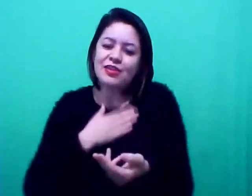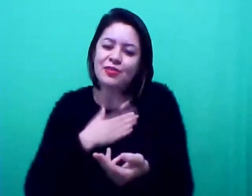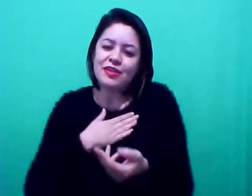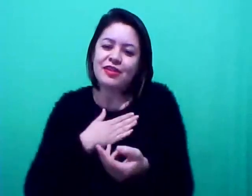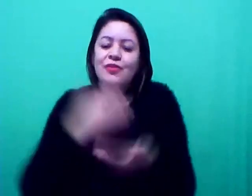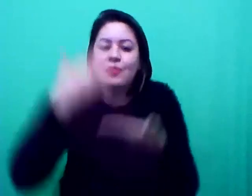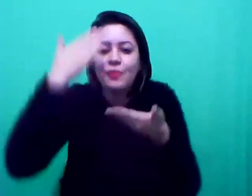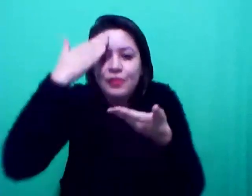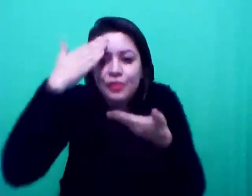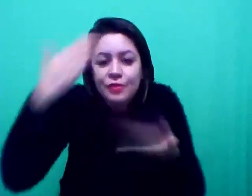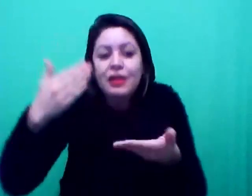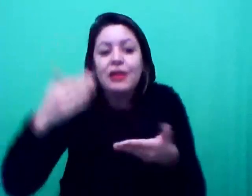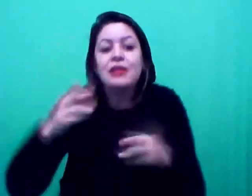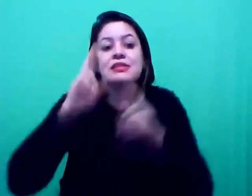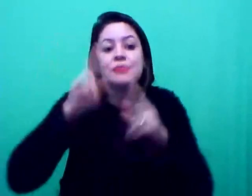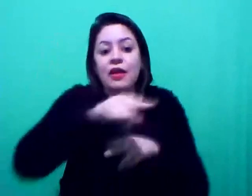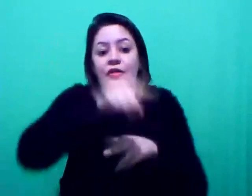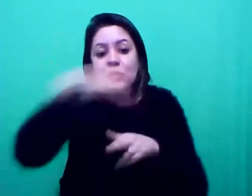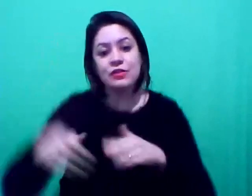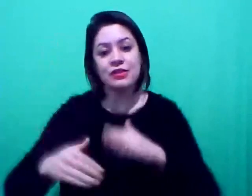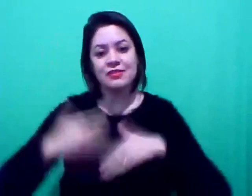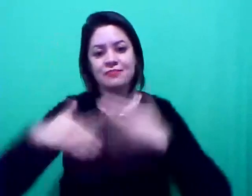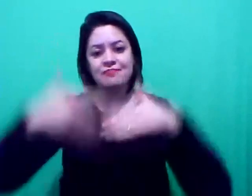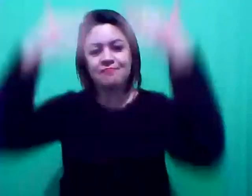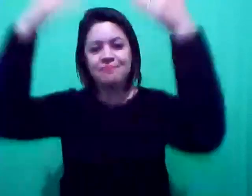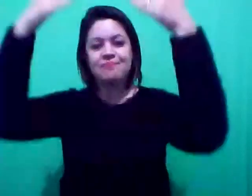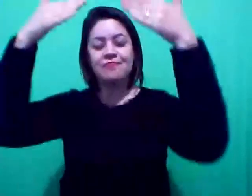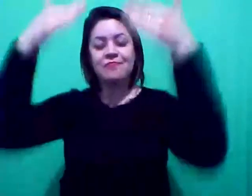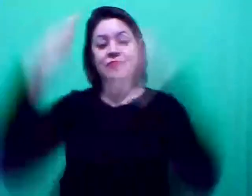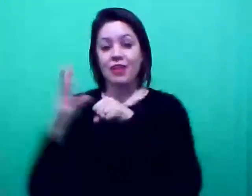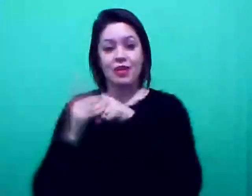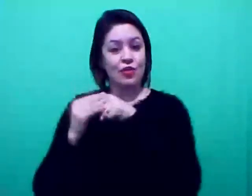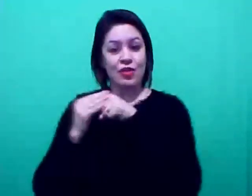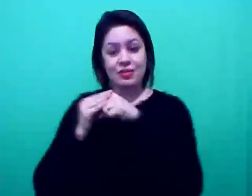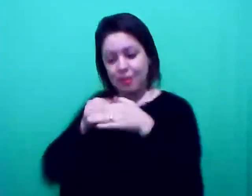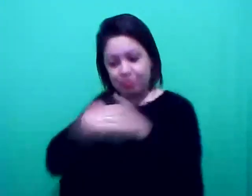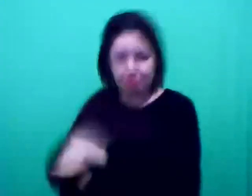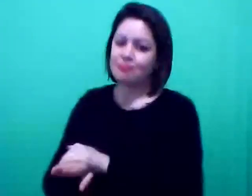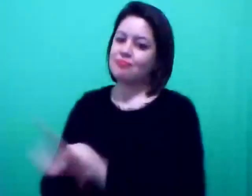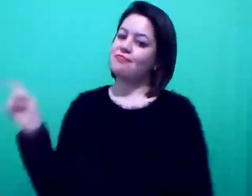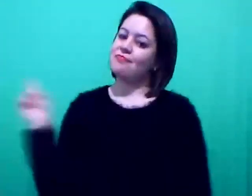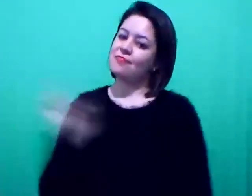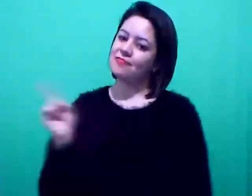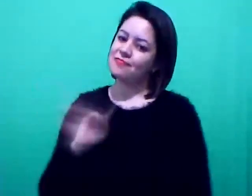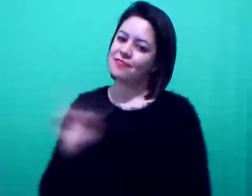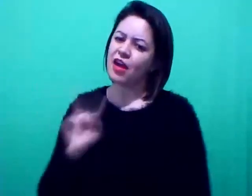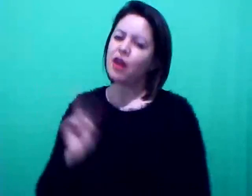Muito obrigado pela paciência comigo, né? Gostaria de agradecer a todos vocês que estão sempre buscando conhecimento. Espero que